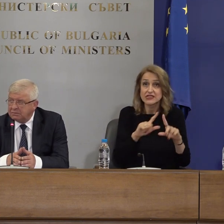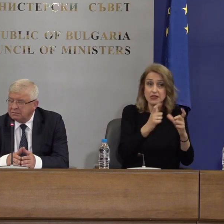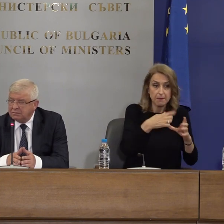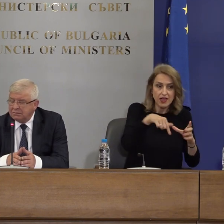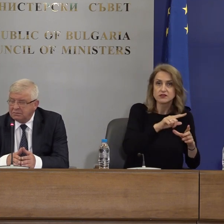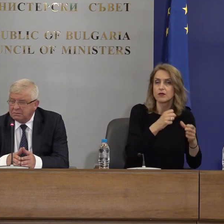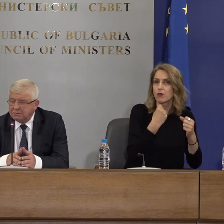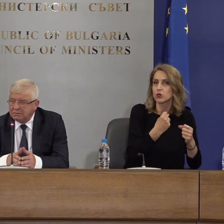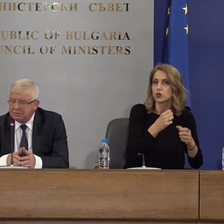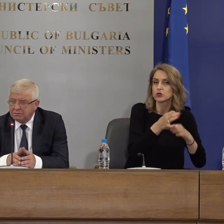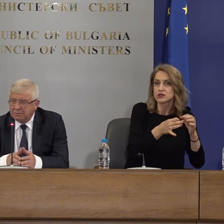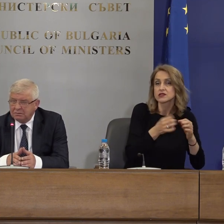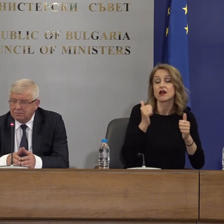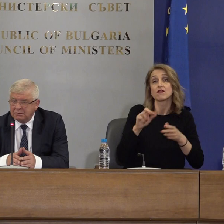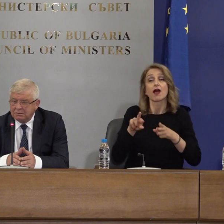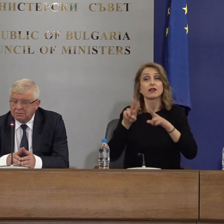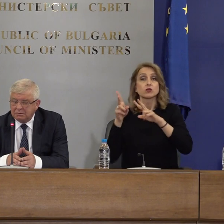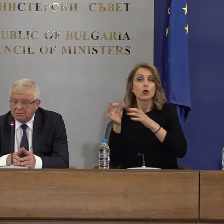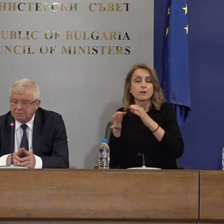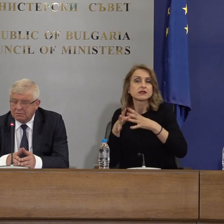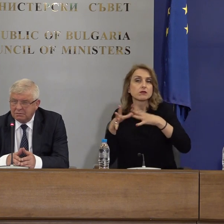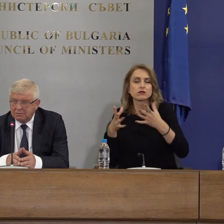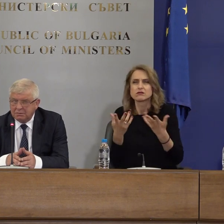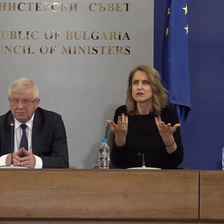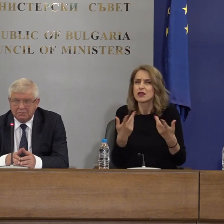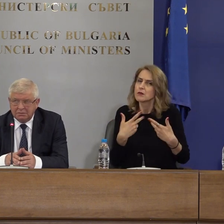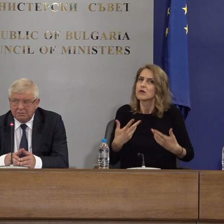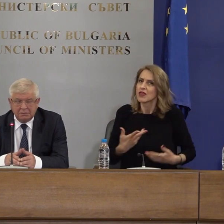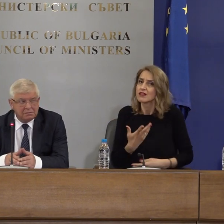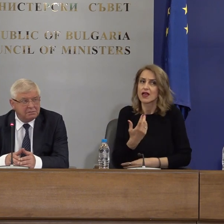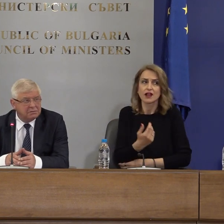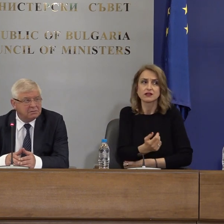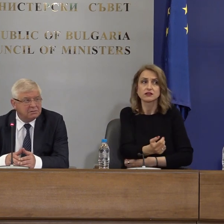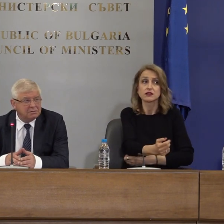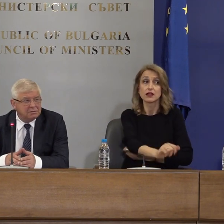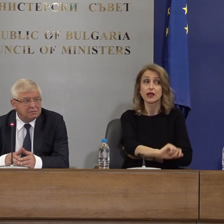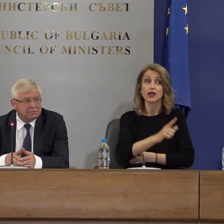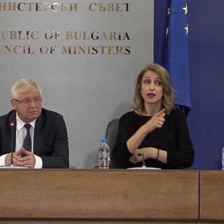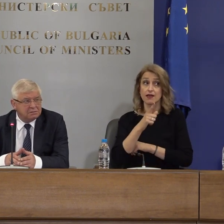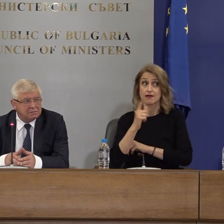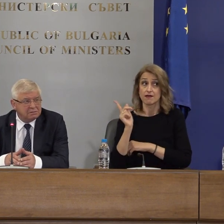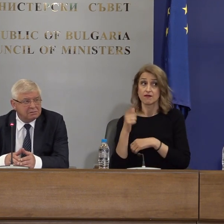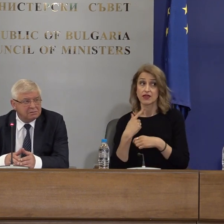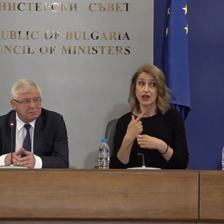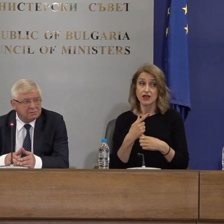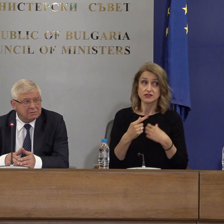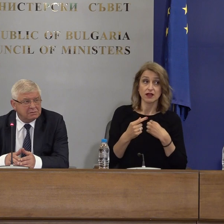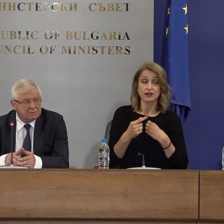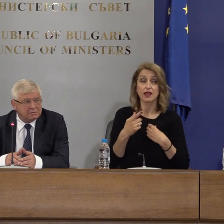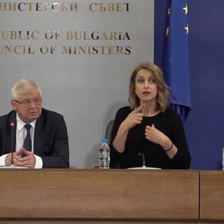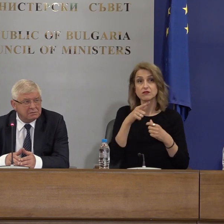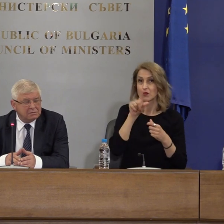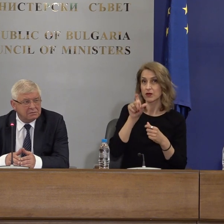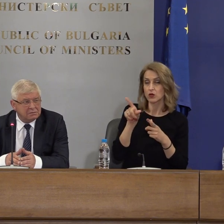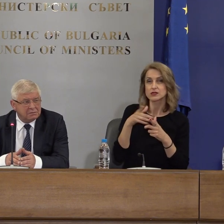и очевидно ще представлява проблеми от тук нататък на други места. Министър на ВНТ, казахте, че и в съседните